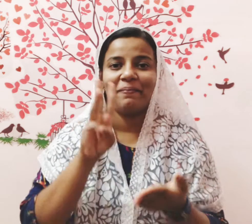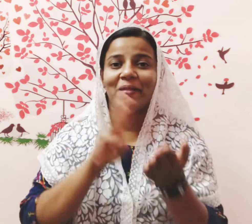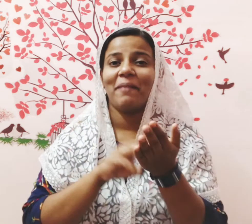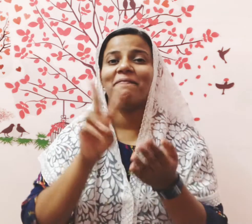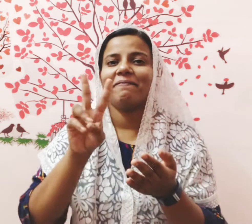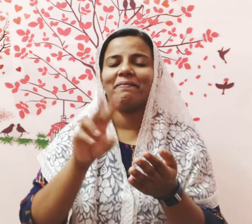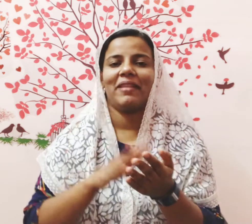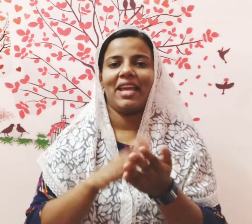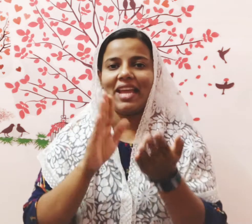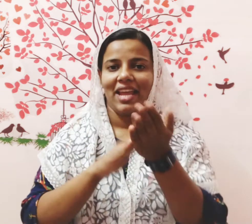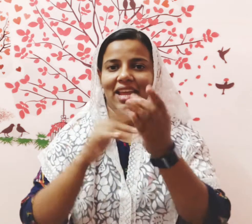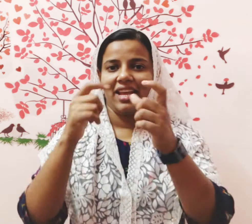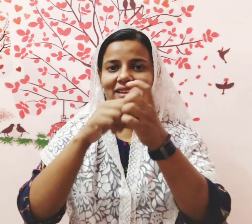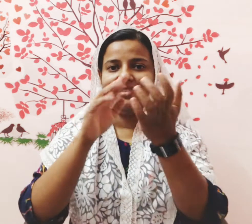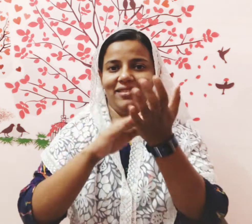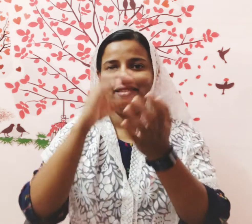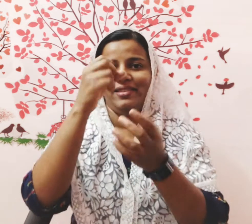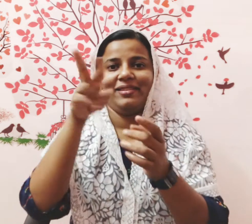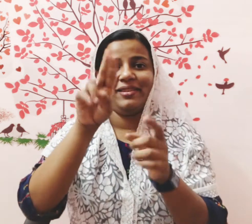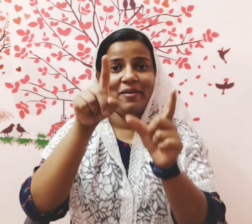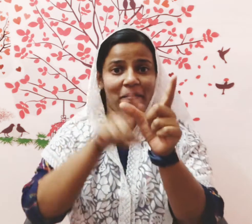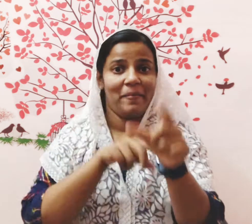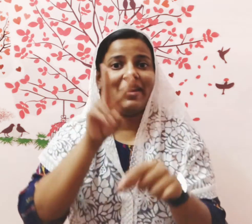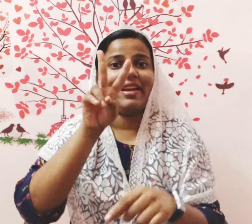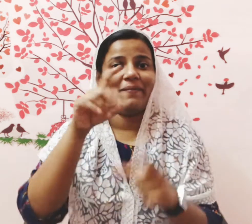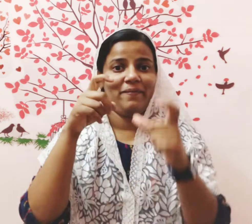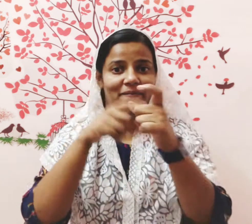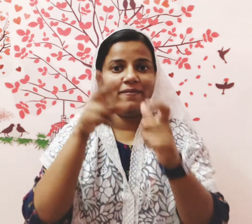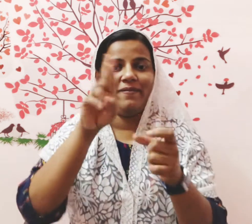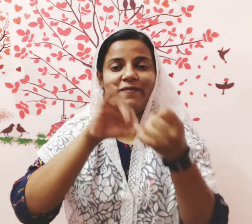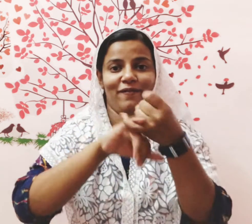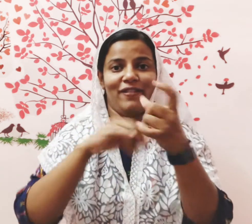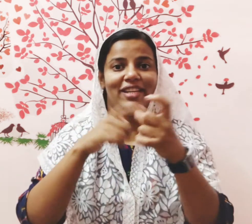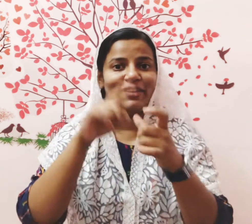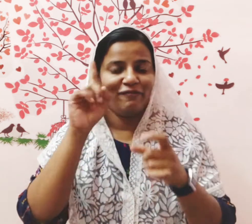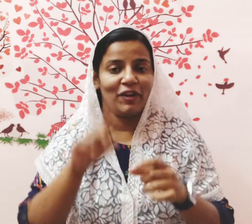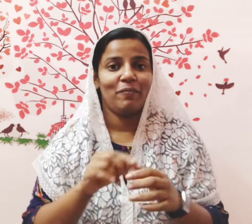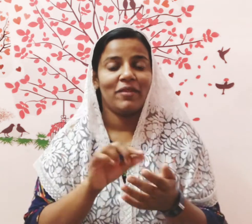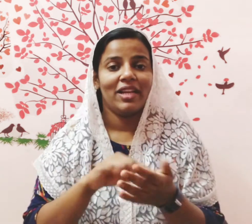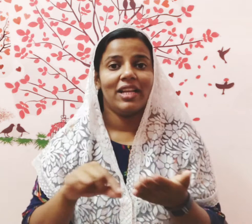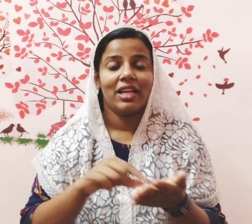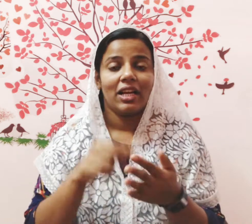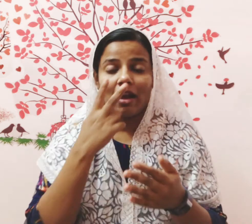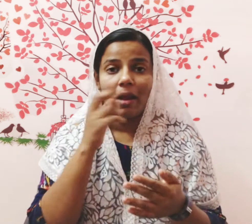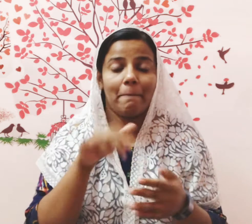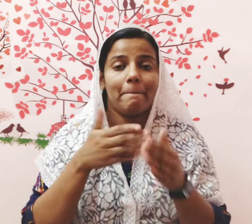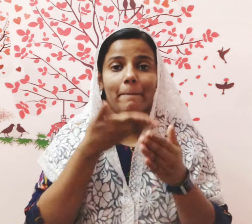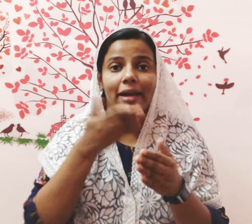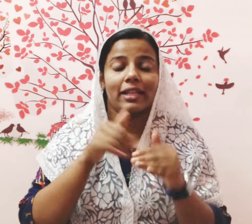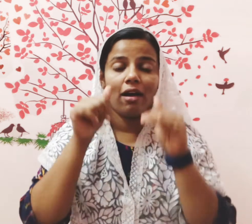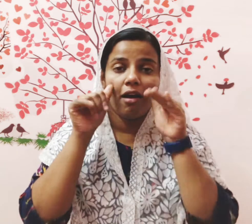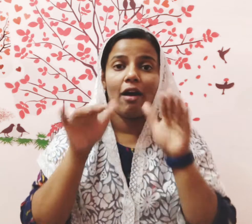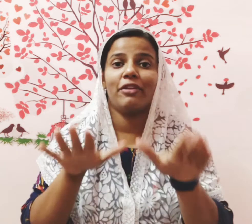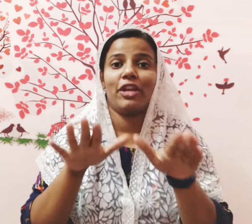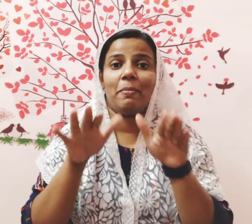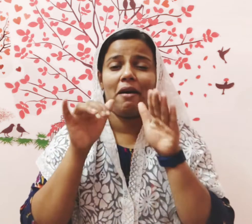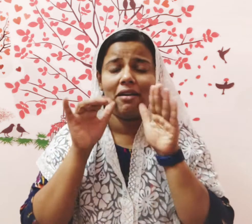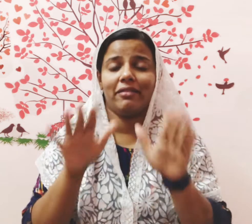ശ്രമിക്കണം. കാണാതെ പഠിക്കുമ്പോൾ അവൻ നമ്മുടെ ഹൃദയത്തിൽ വചനം നിക്ഷേപിക്കുന്നത് നമ്മുടെ ജീവിതത്തിന് ഭയങ്കര അനുഗ്രഹമാണ്. അതുകൊണ്ട് വചനം കാണാതെ പഠിക്കാൻ